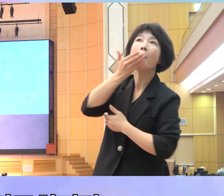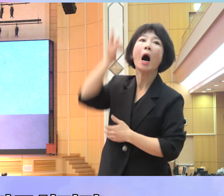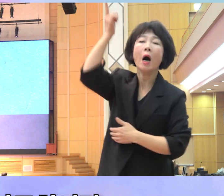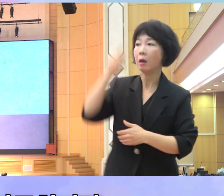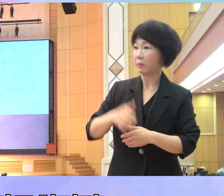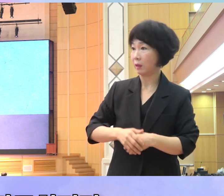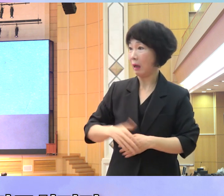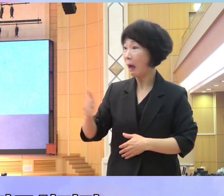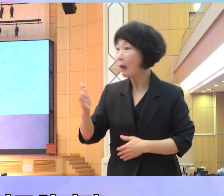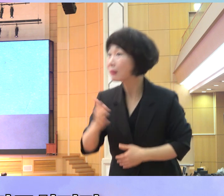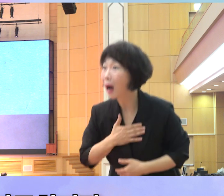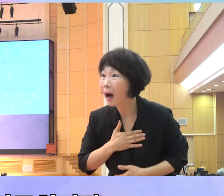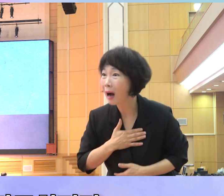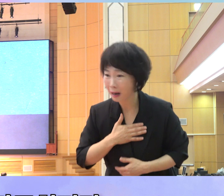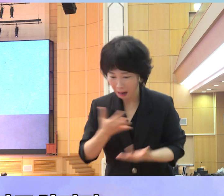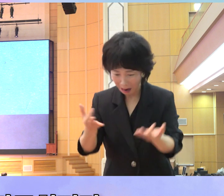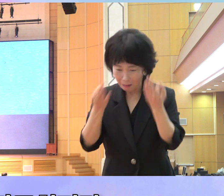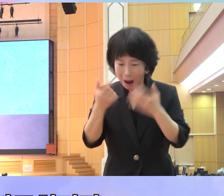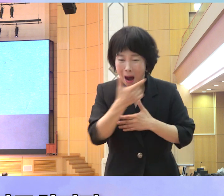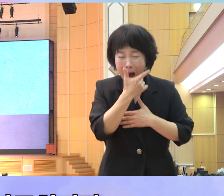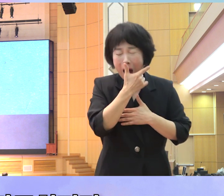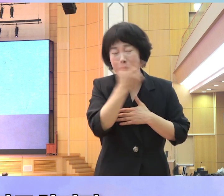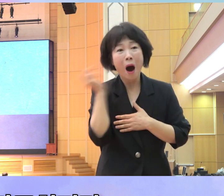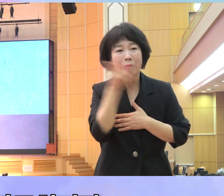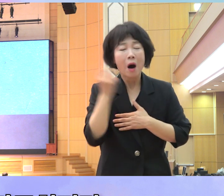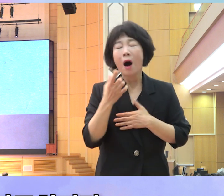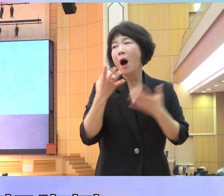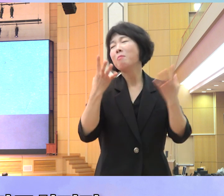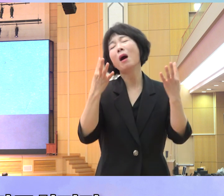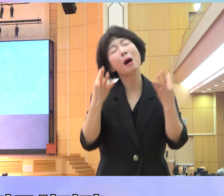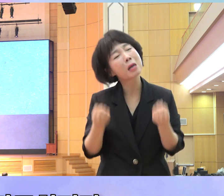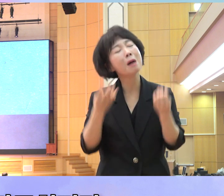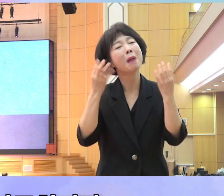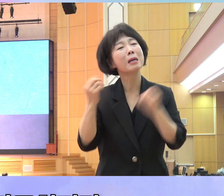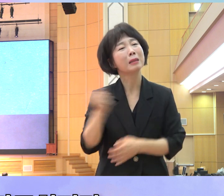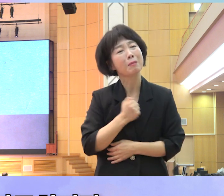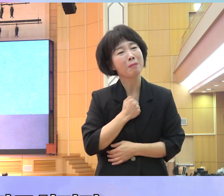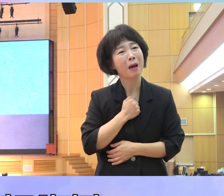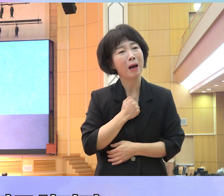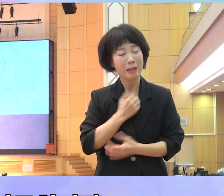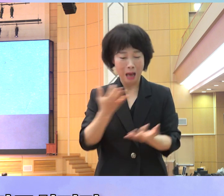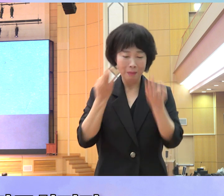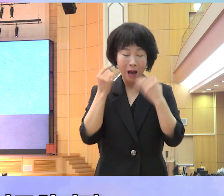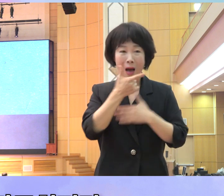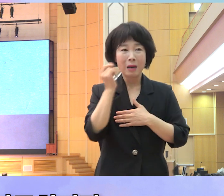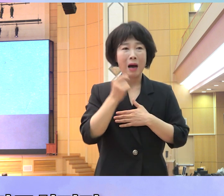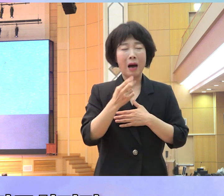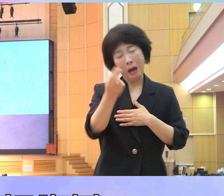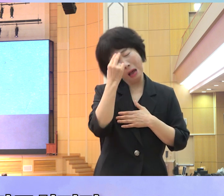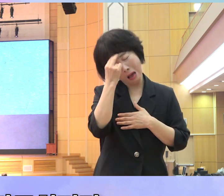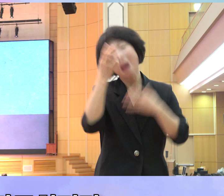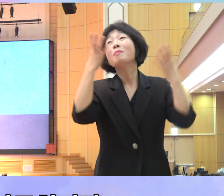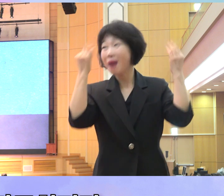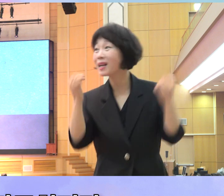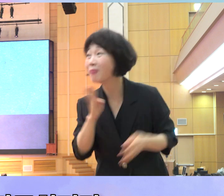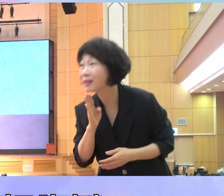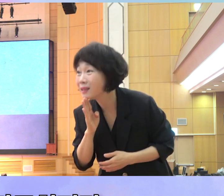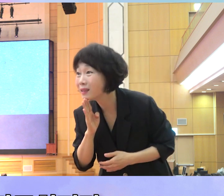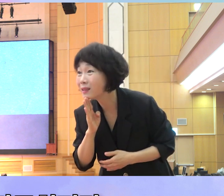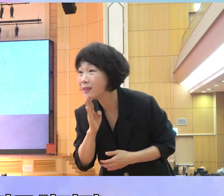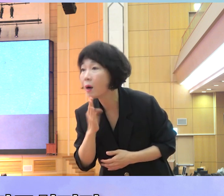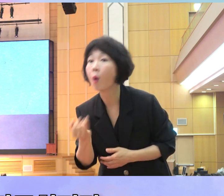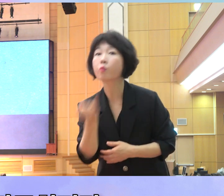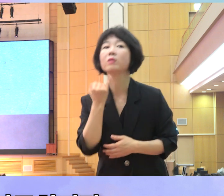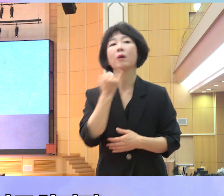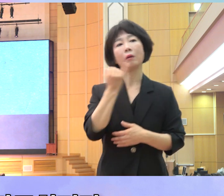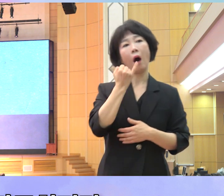결핍이 많았던 인생, 또 살다 보니까 부족한 인생. 제가 여러분들에게도 이